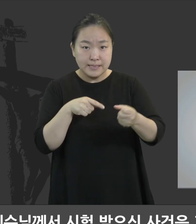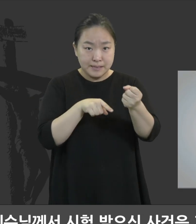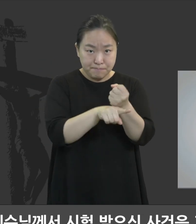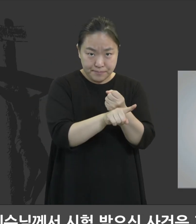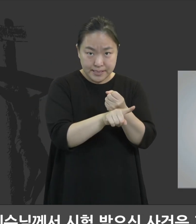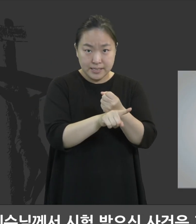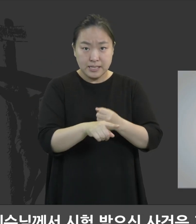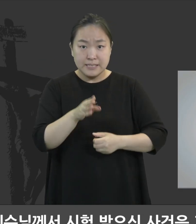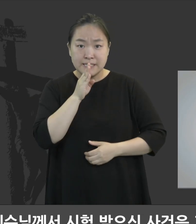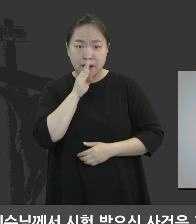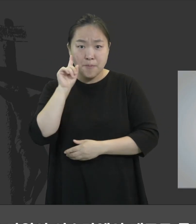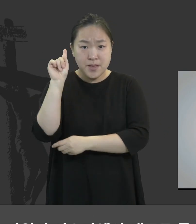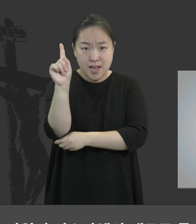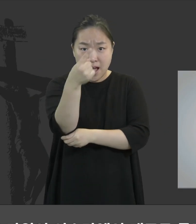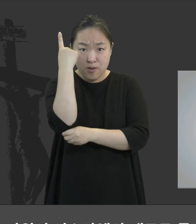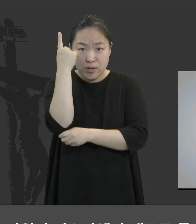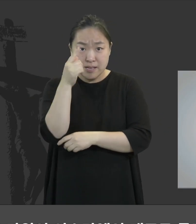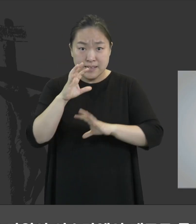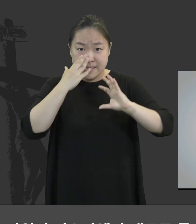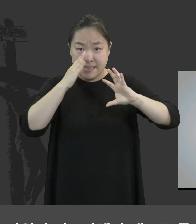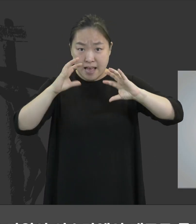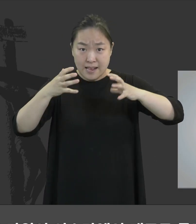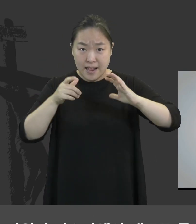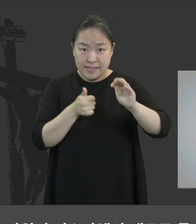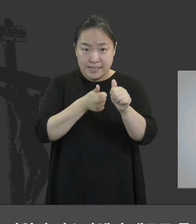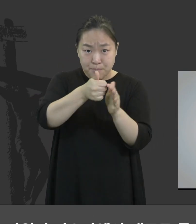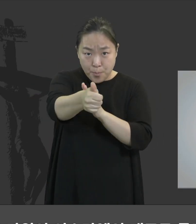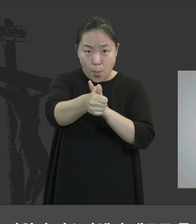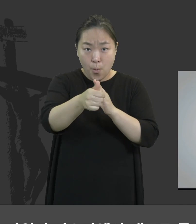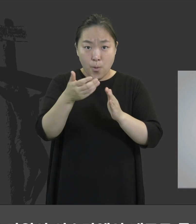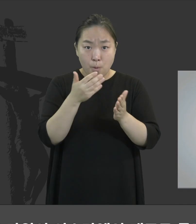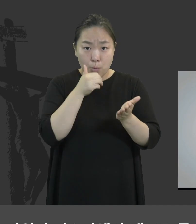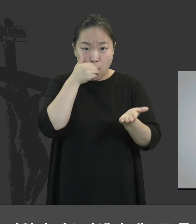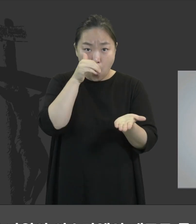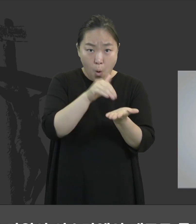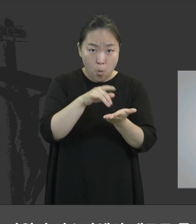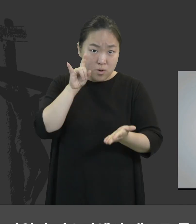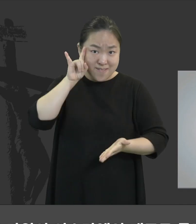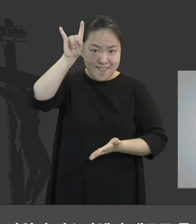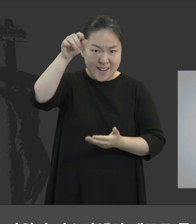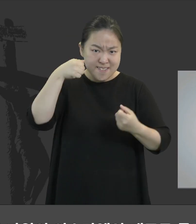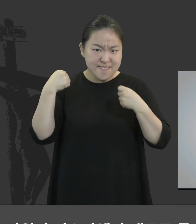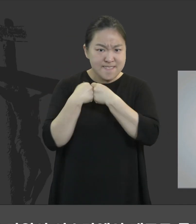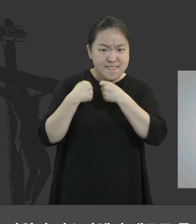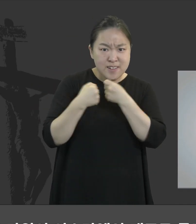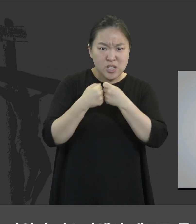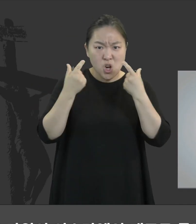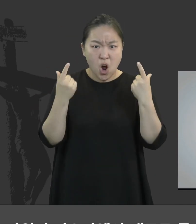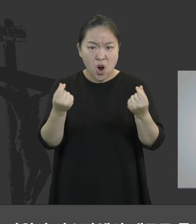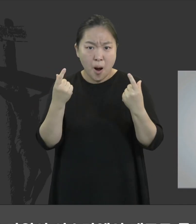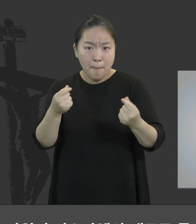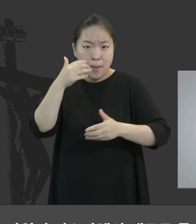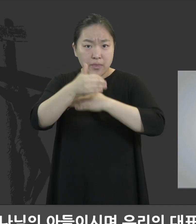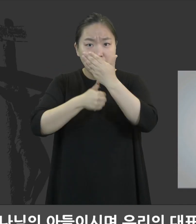것을 의미합니다. 마치 다윗이 이스라엘의 대표로 골리앗과 싸운 것처럼